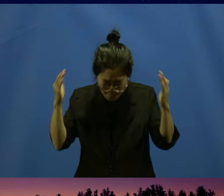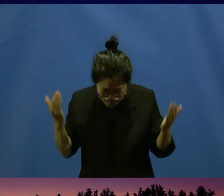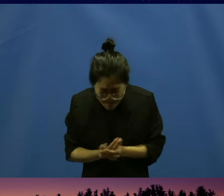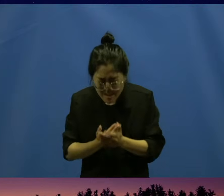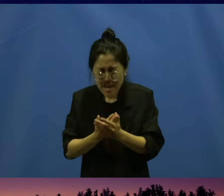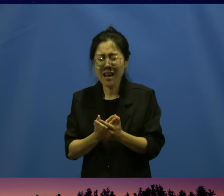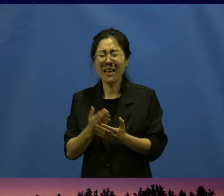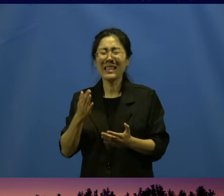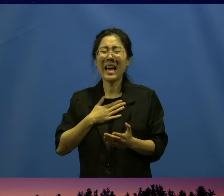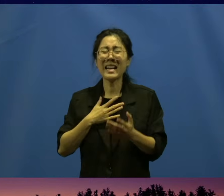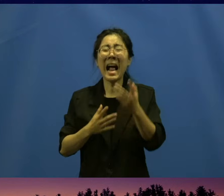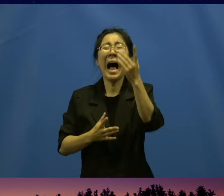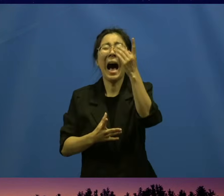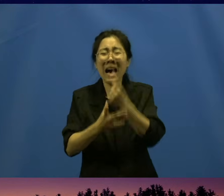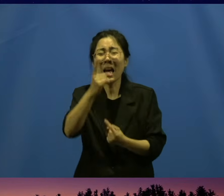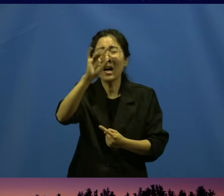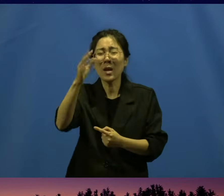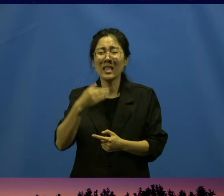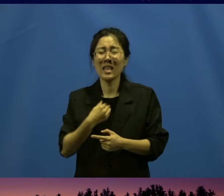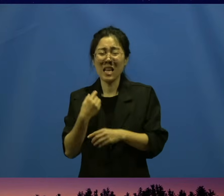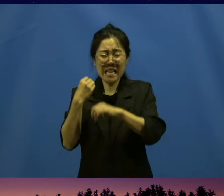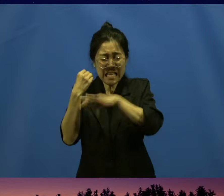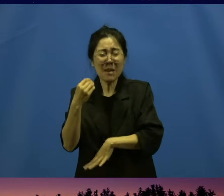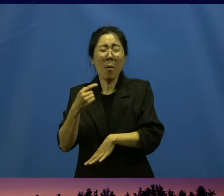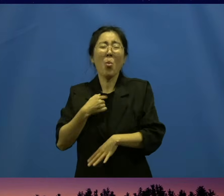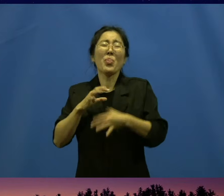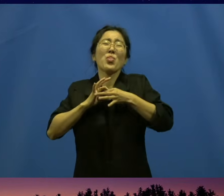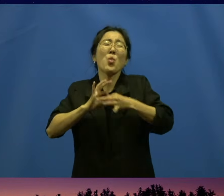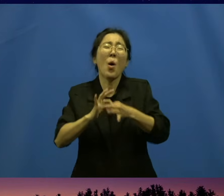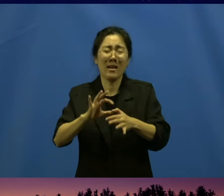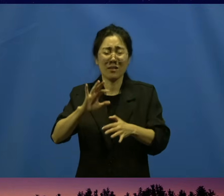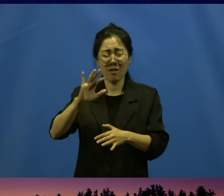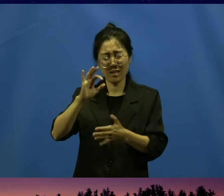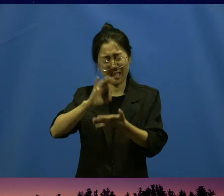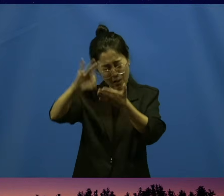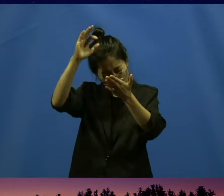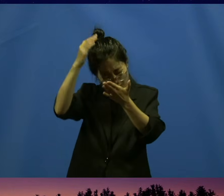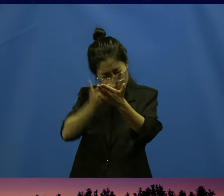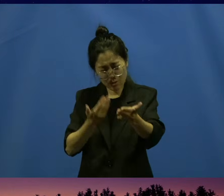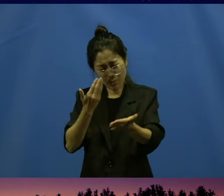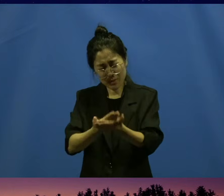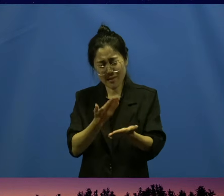통로로 사용하여 주시옵소서. 나를 사용하여